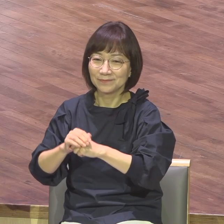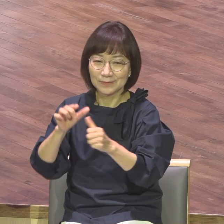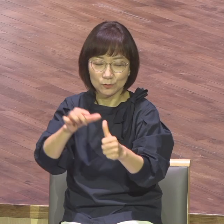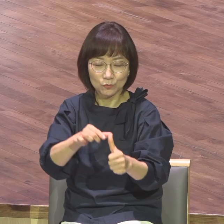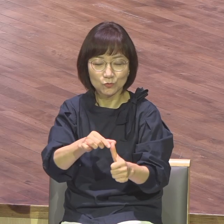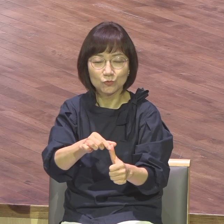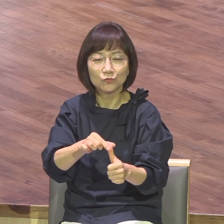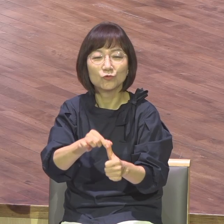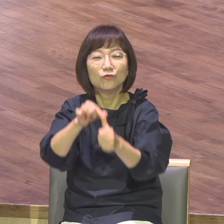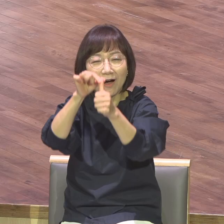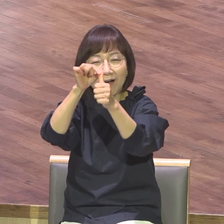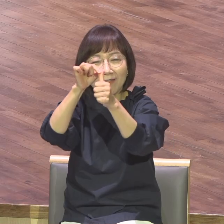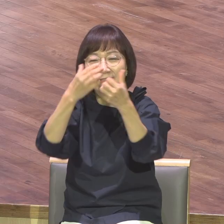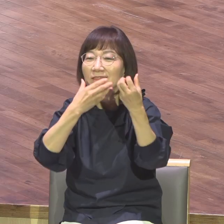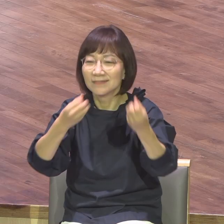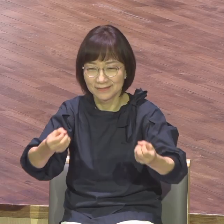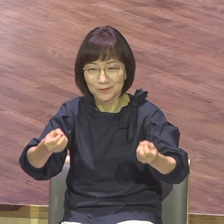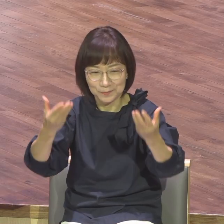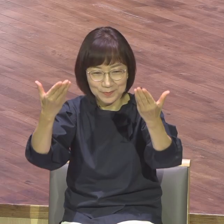구원의 축복입니다.